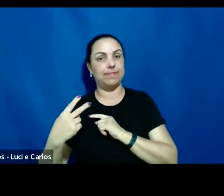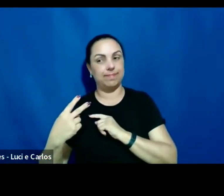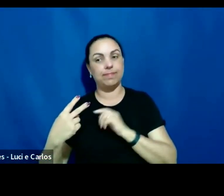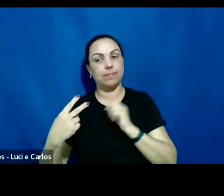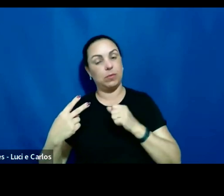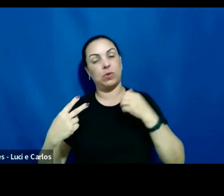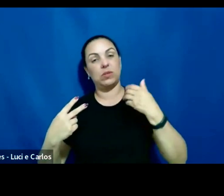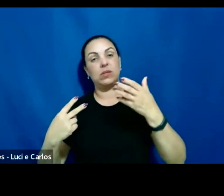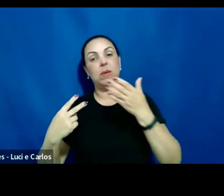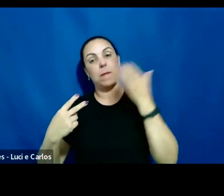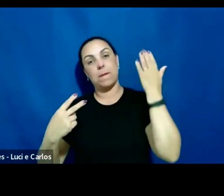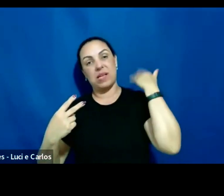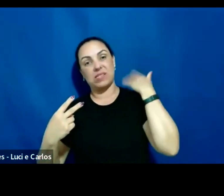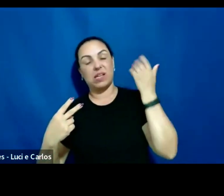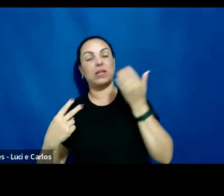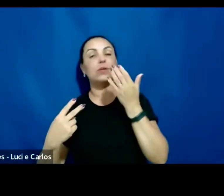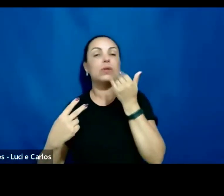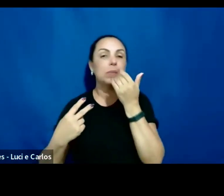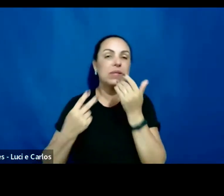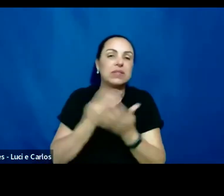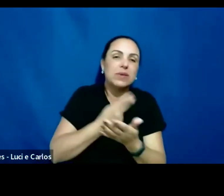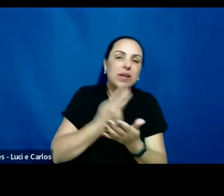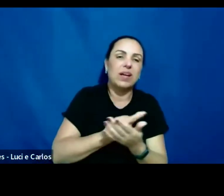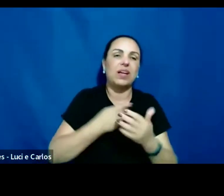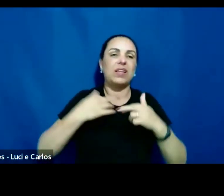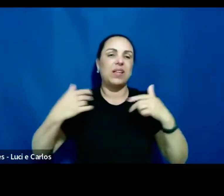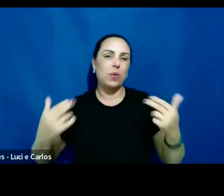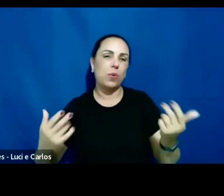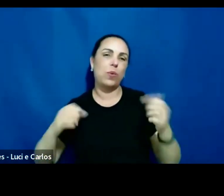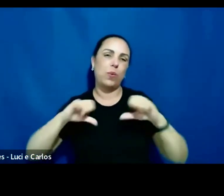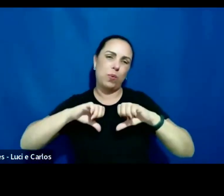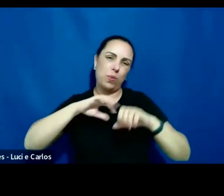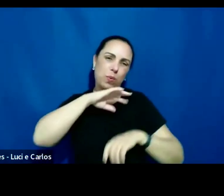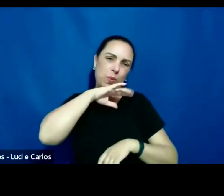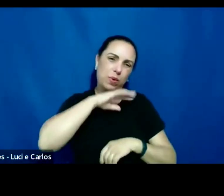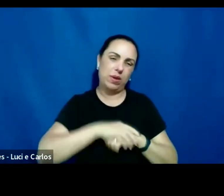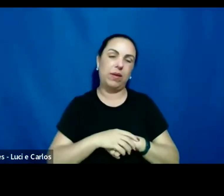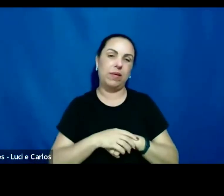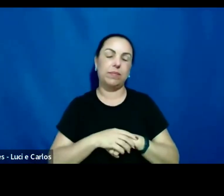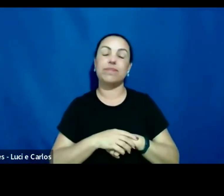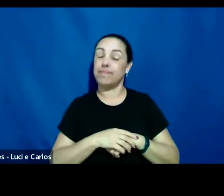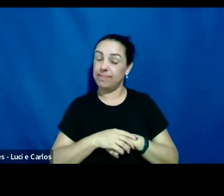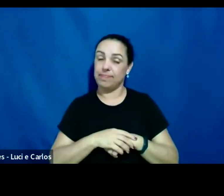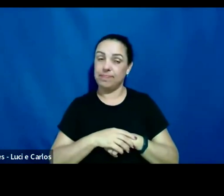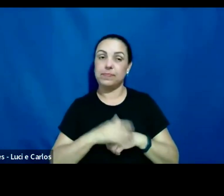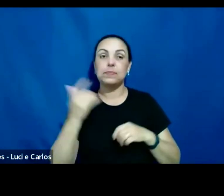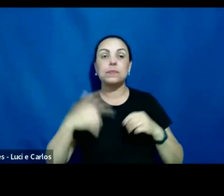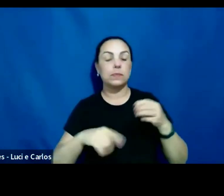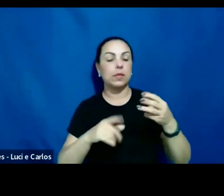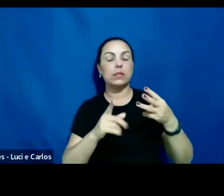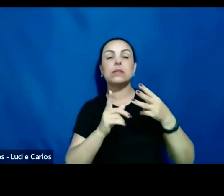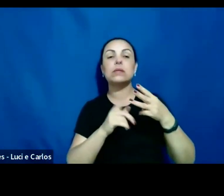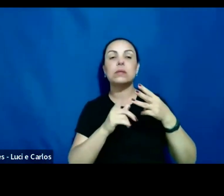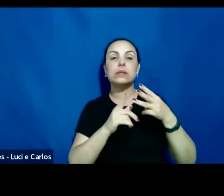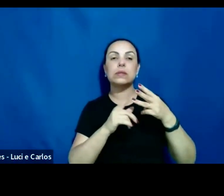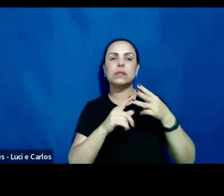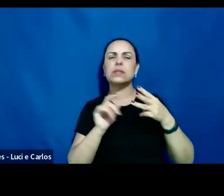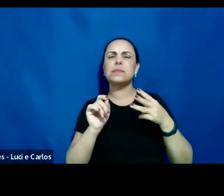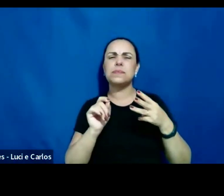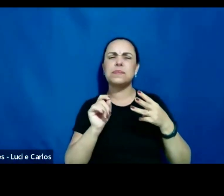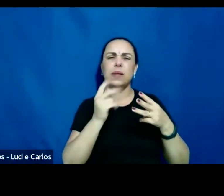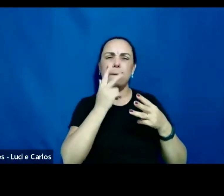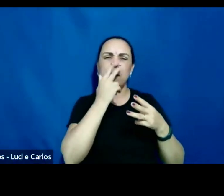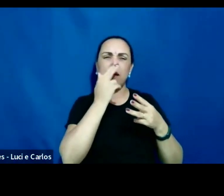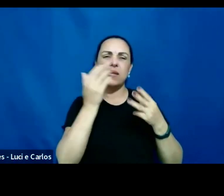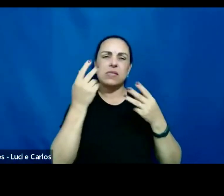insulina. Outra coisa que contribui para a trombose. Inflamação crônica. O que é essa